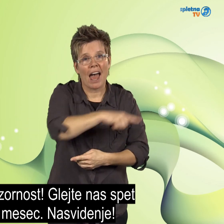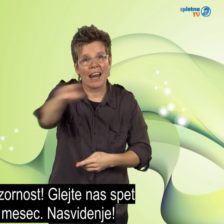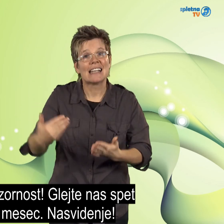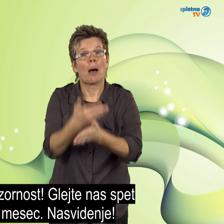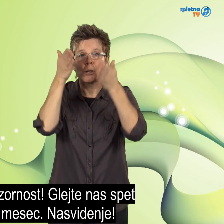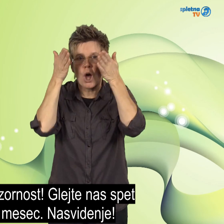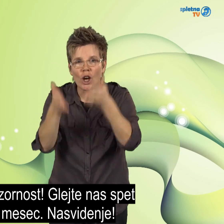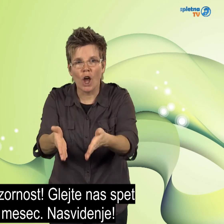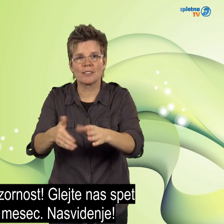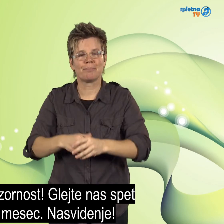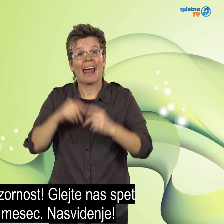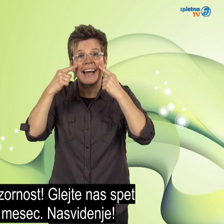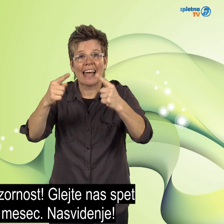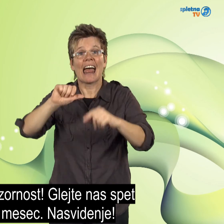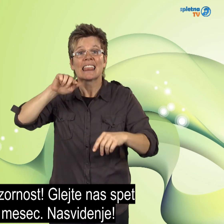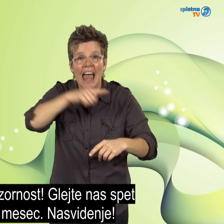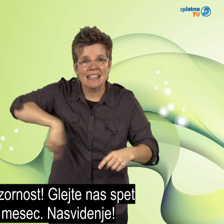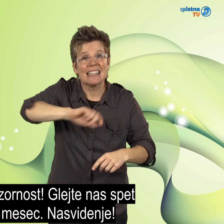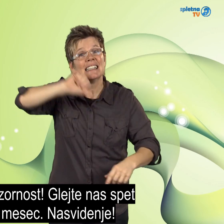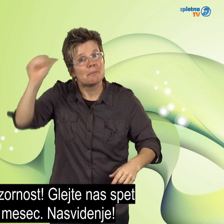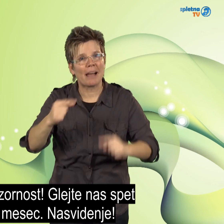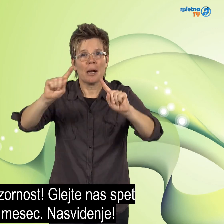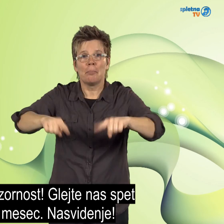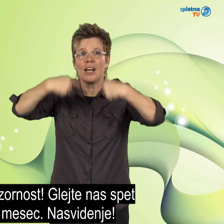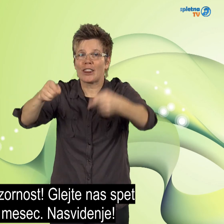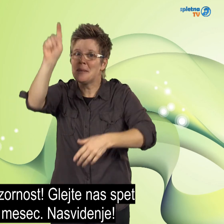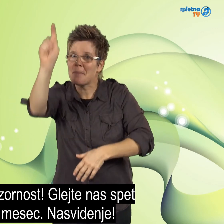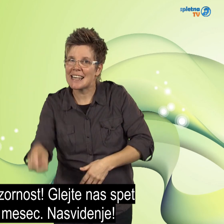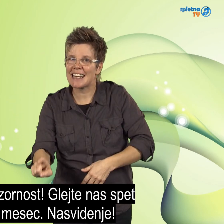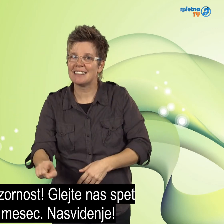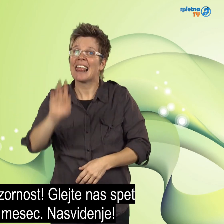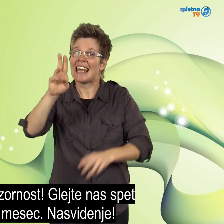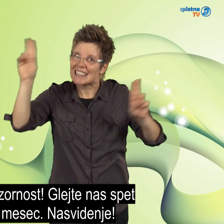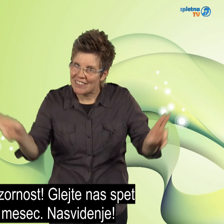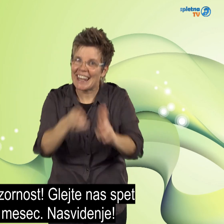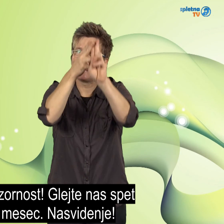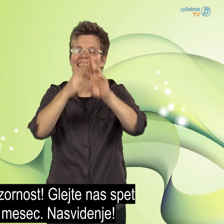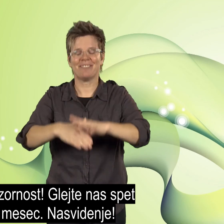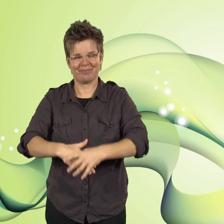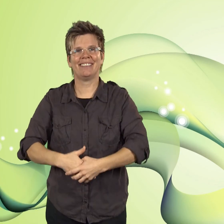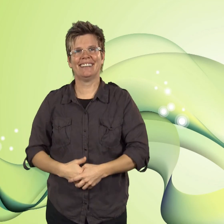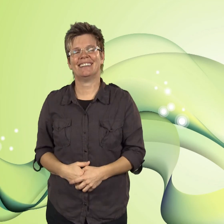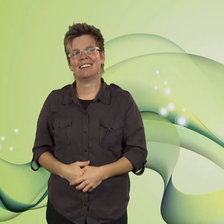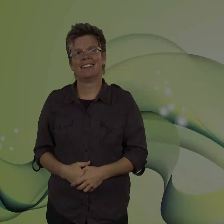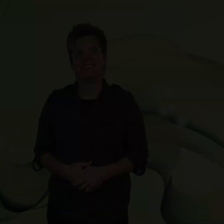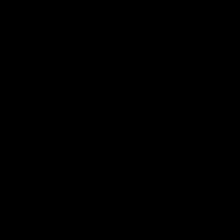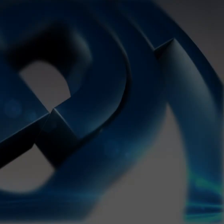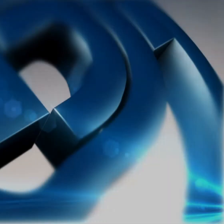Hvala za pozornost, glejte nas spet prihodnji mesec. Nasvidenje.